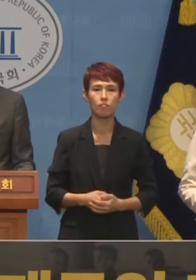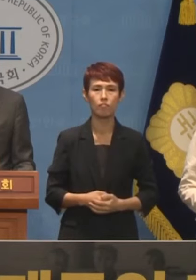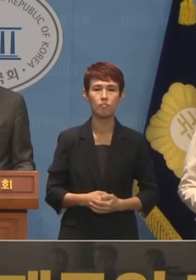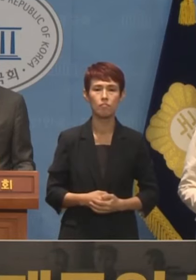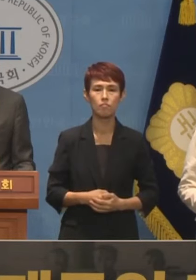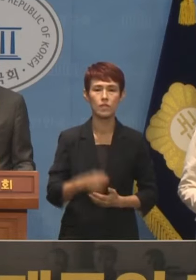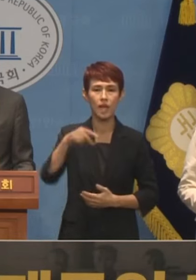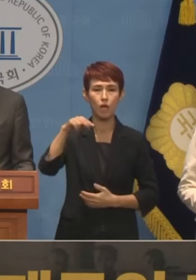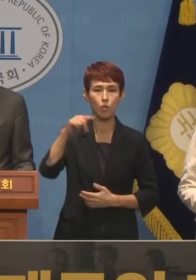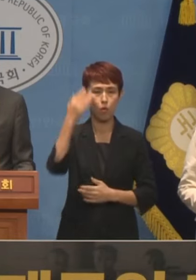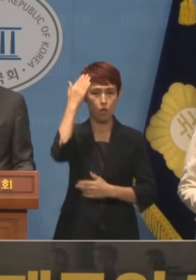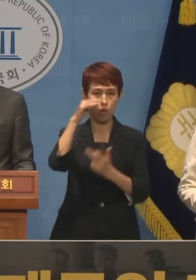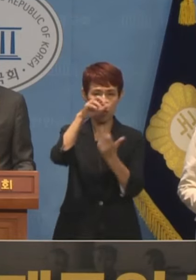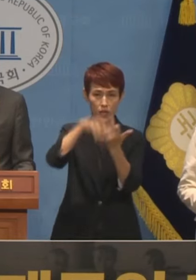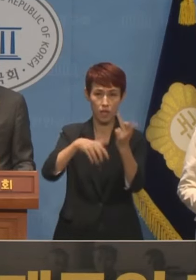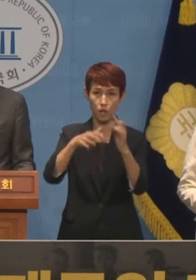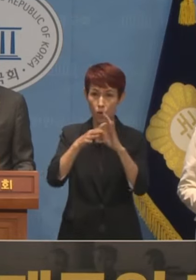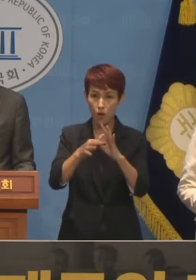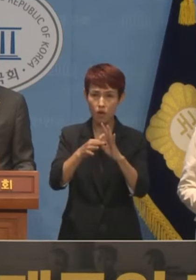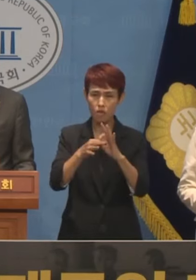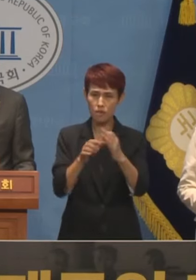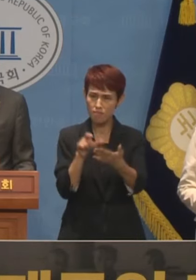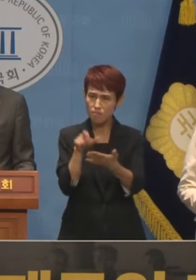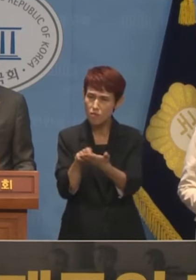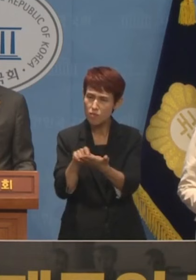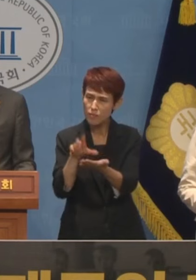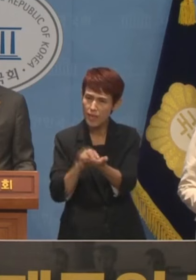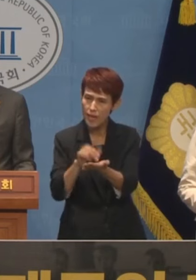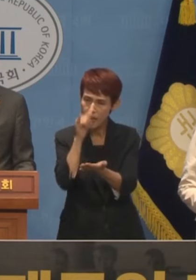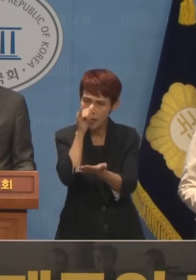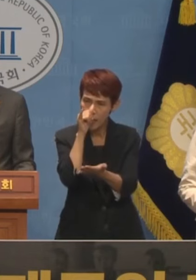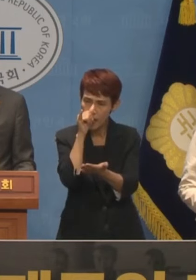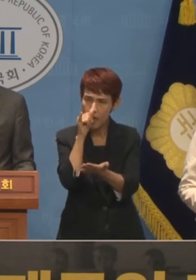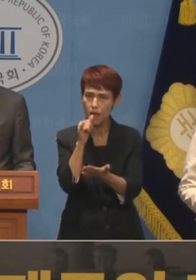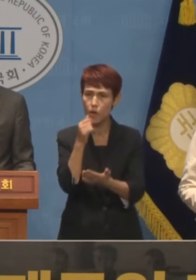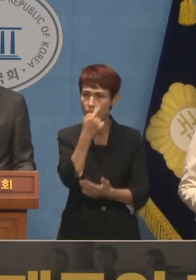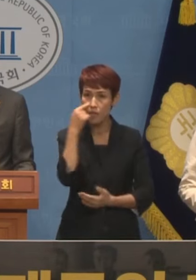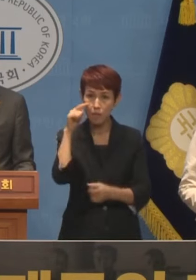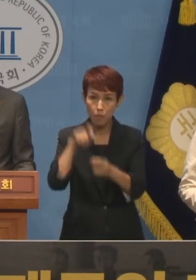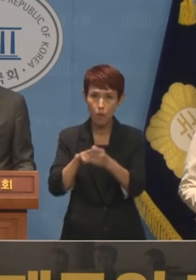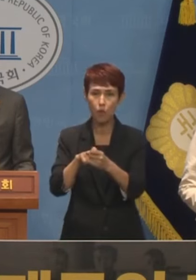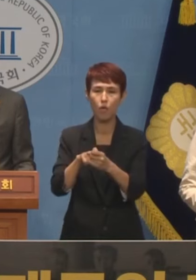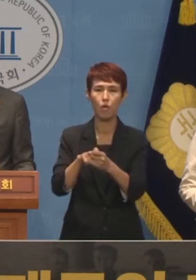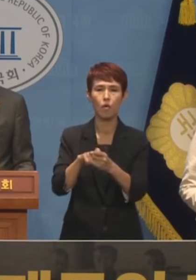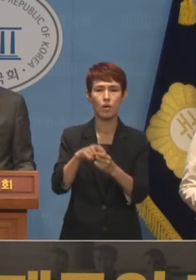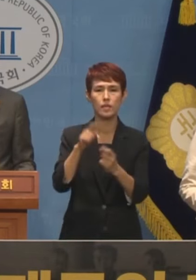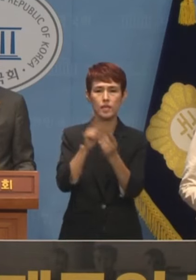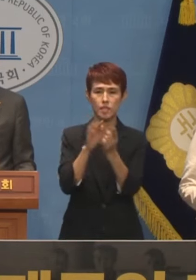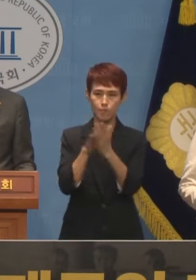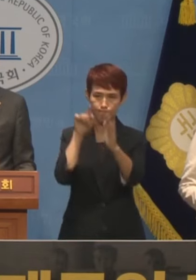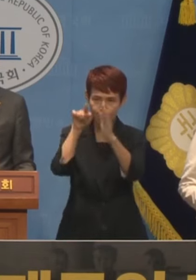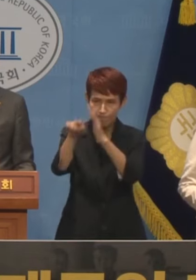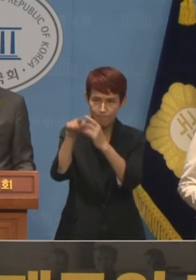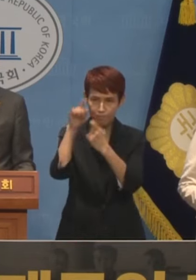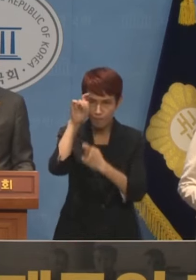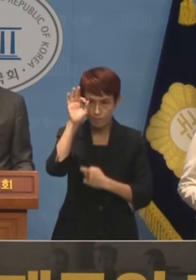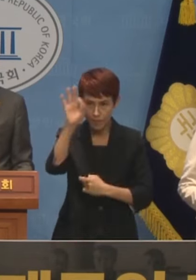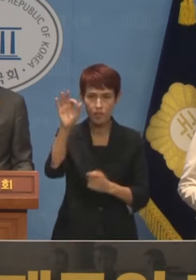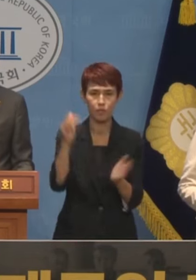과정에 제기된 문제들을 확인하기 위해 니카타현 사도 광산에 현장을 실사하고